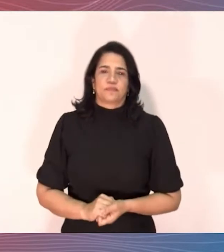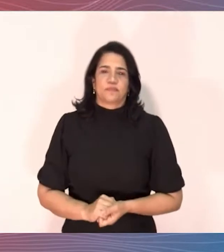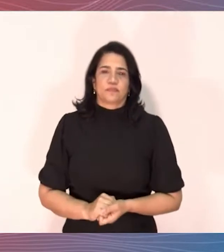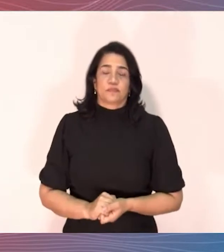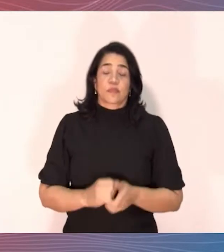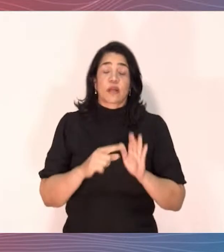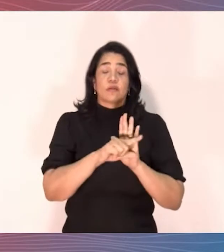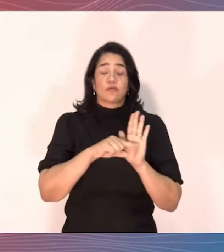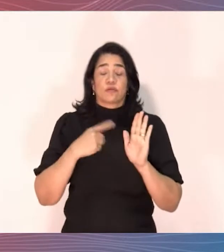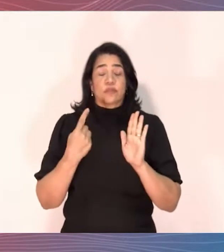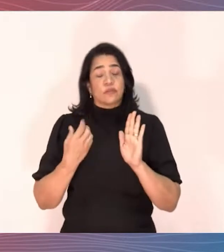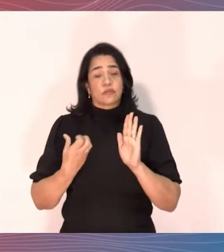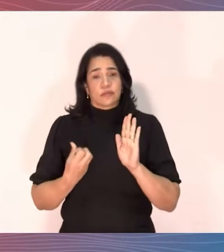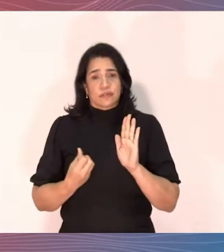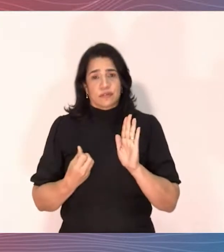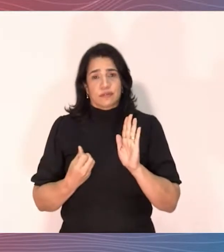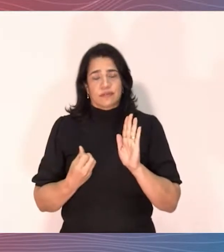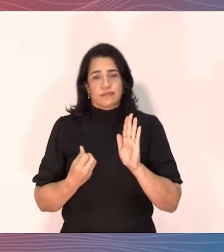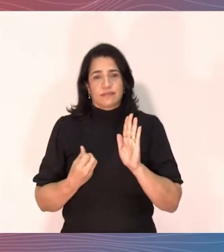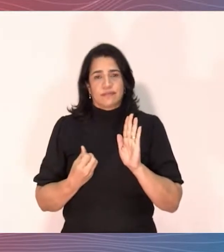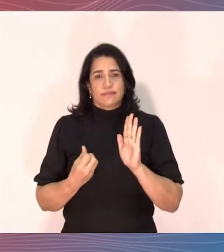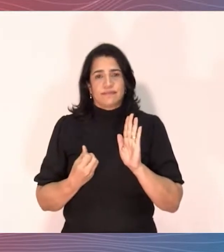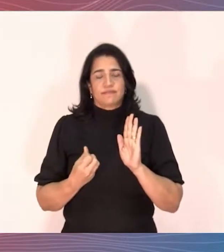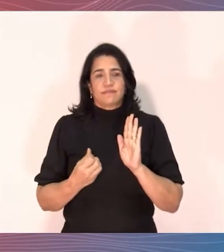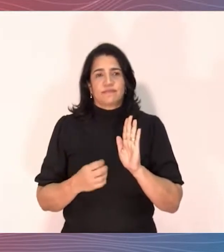Versículo 16.